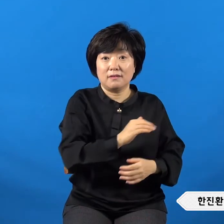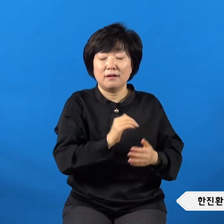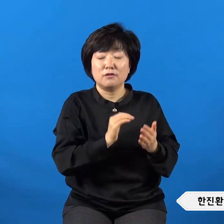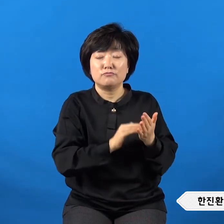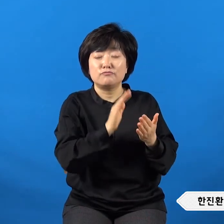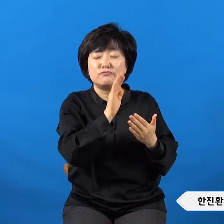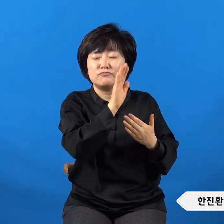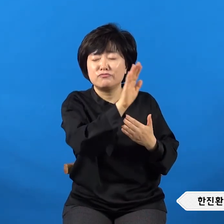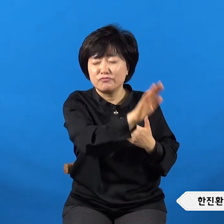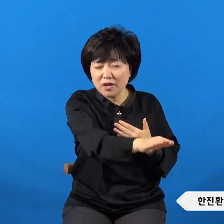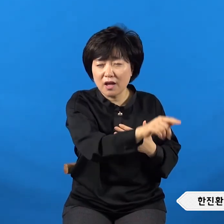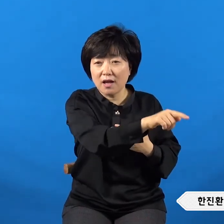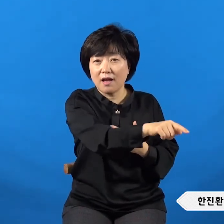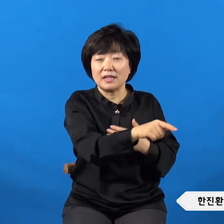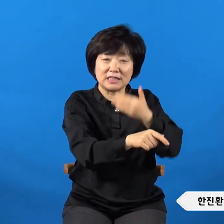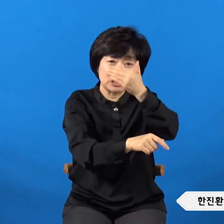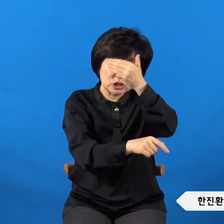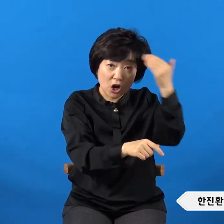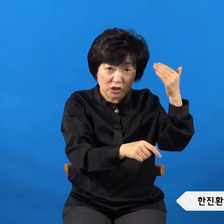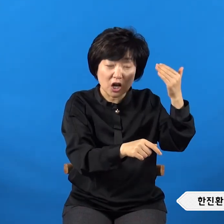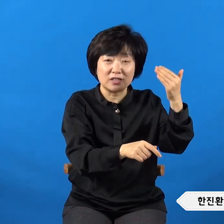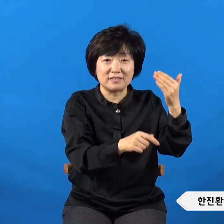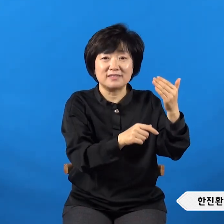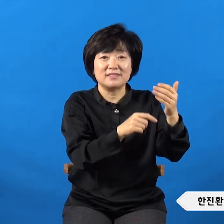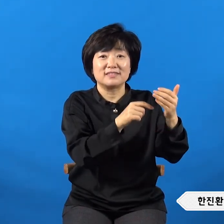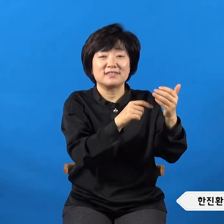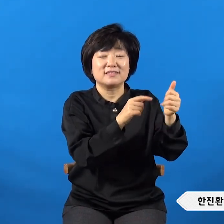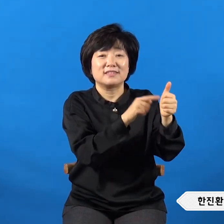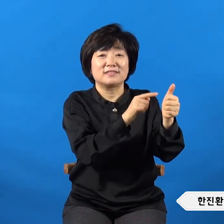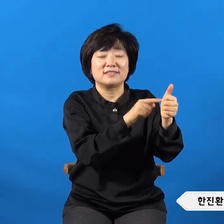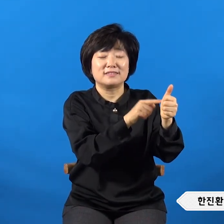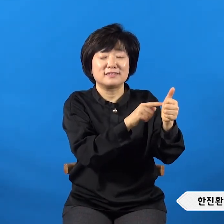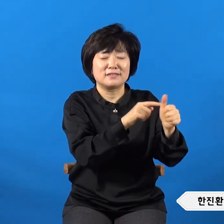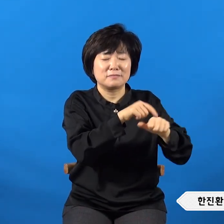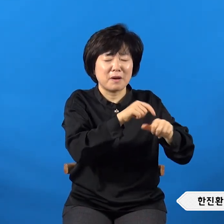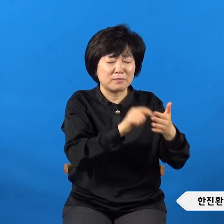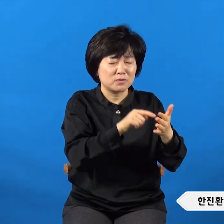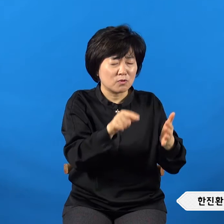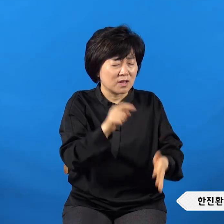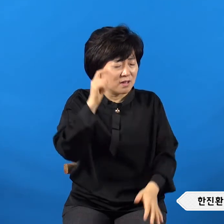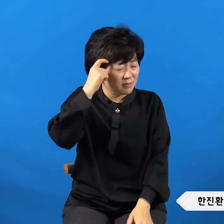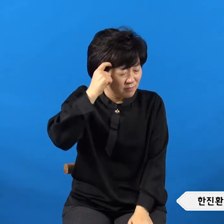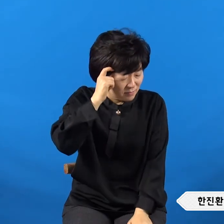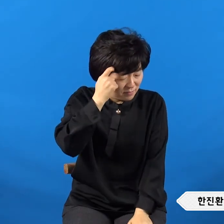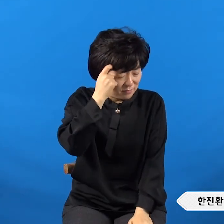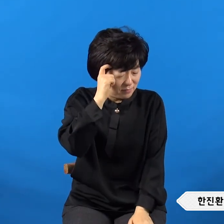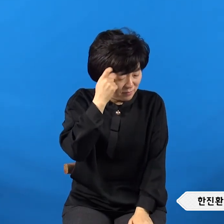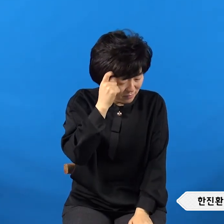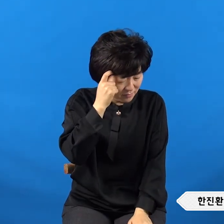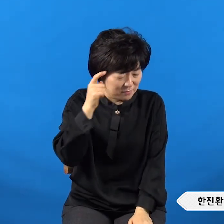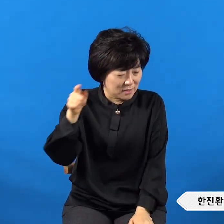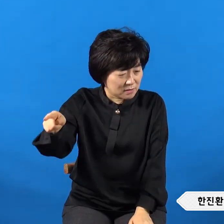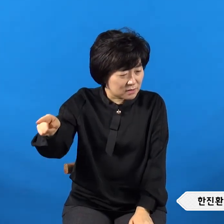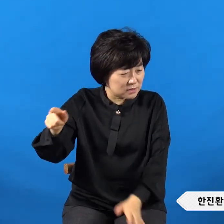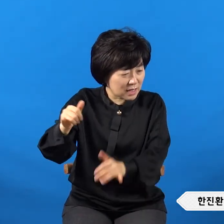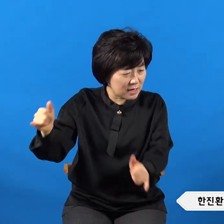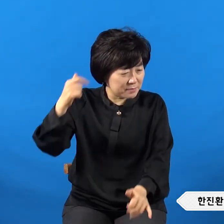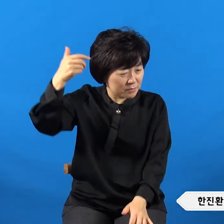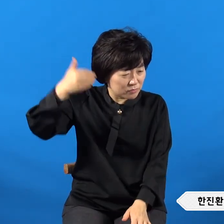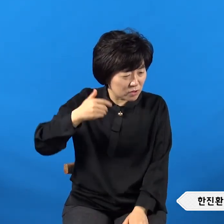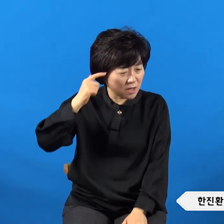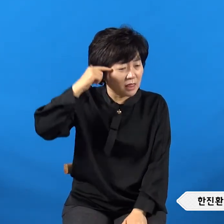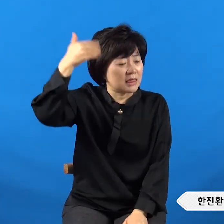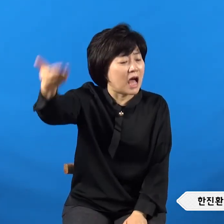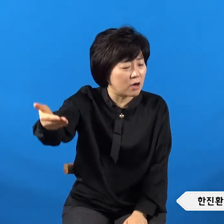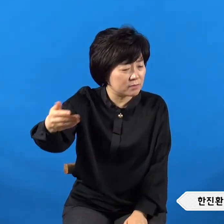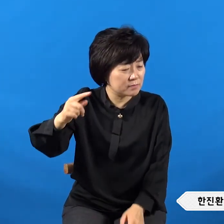그런데 이상하게도 몇 날 며칠이 지나도 이 청년의 뇌리에 그 신사가 물었던 그 다음에는